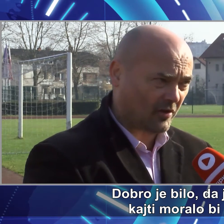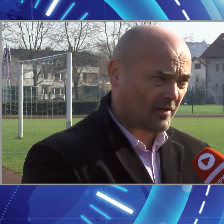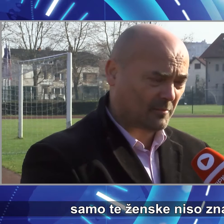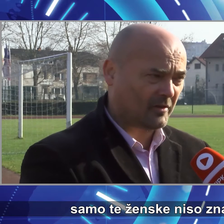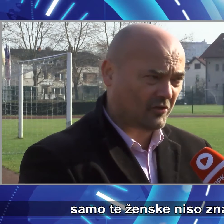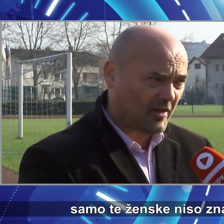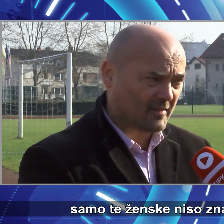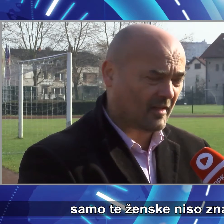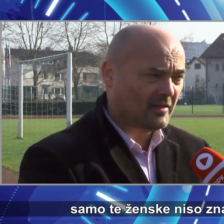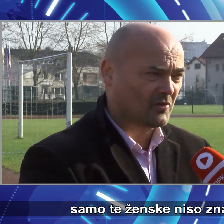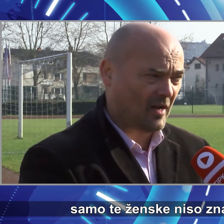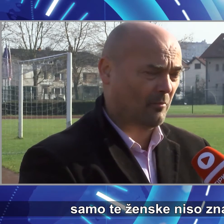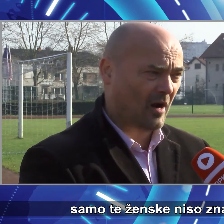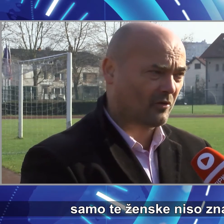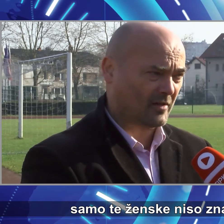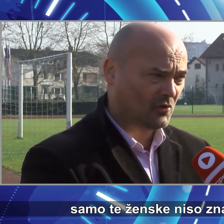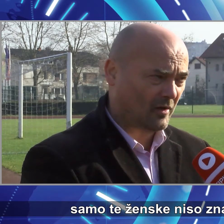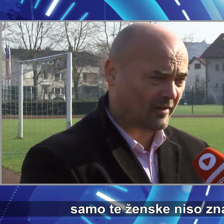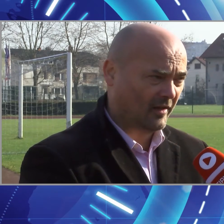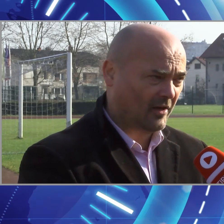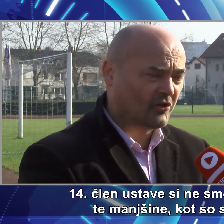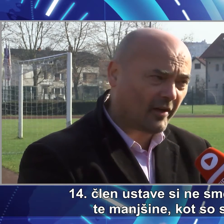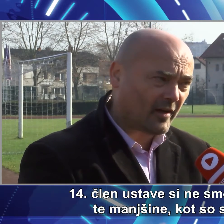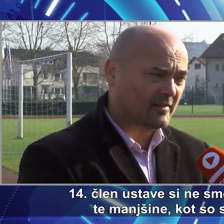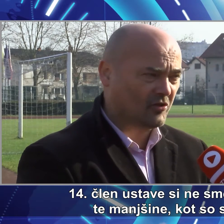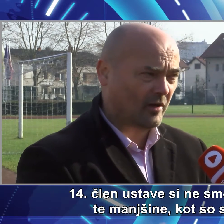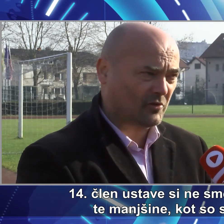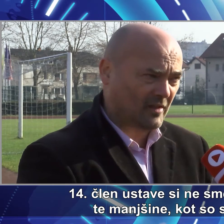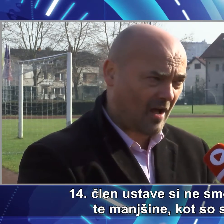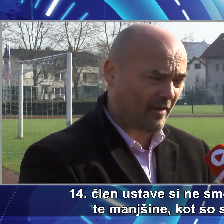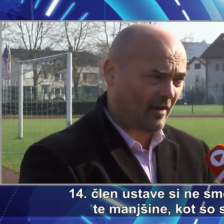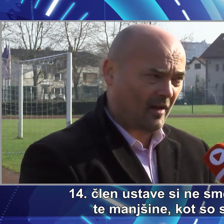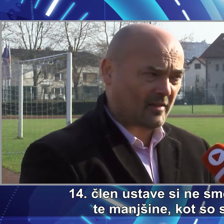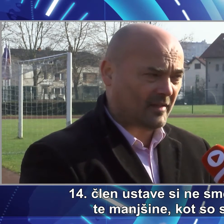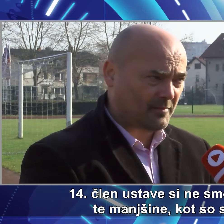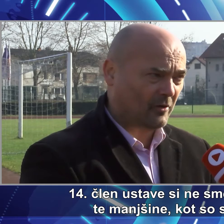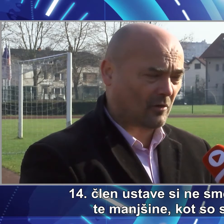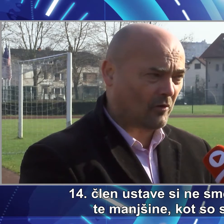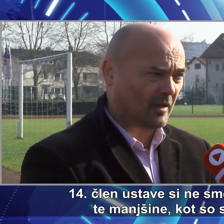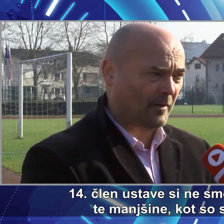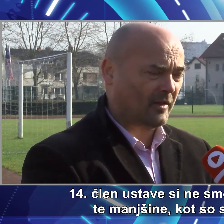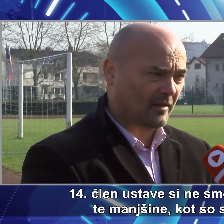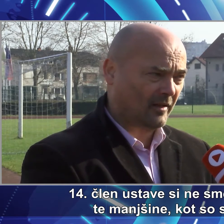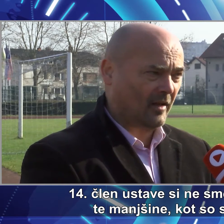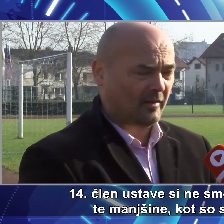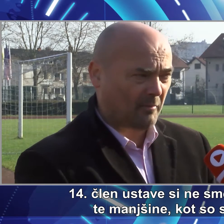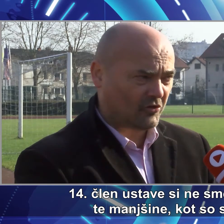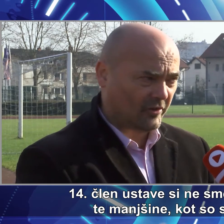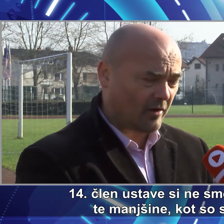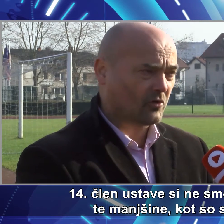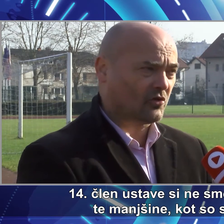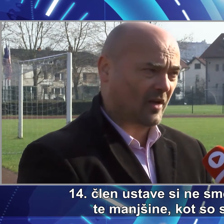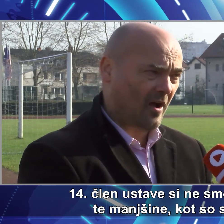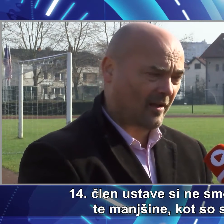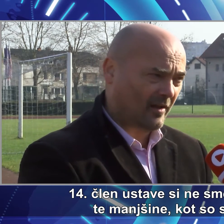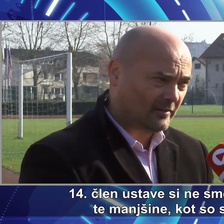9-0. Samo te ženske niso znale moralno razsojati. 14. člen ustave si ne smejo tako interpretirati te manjšine,